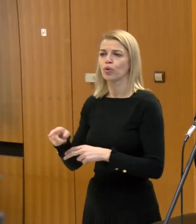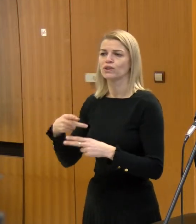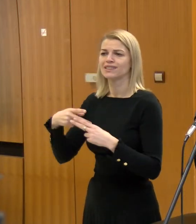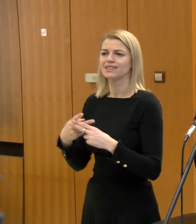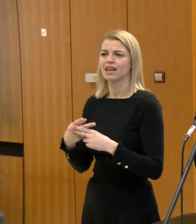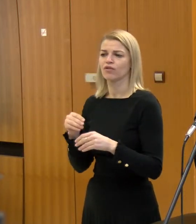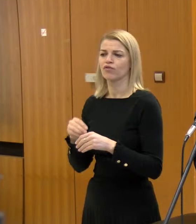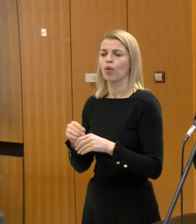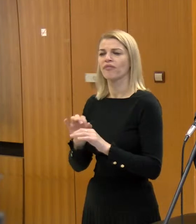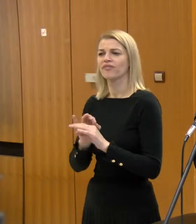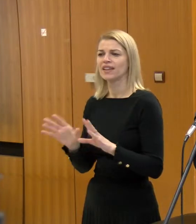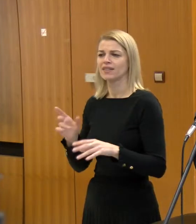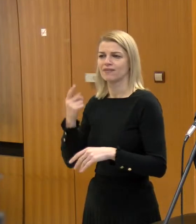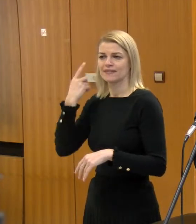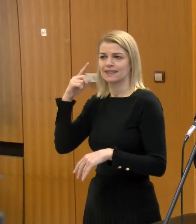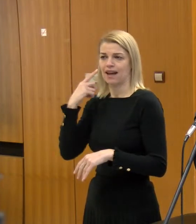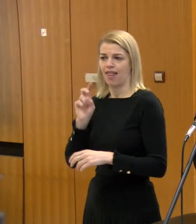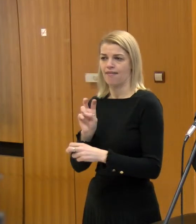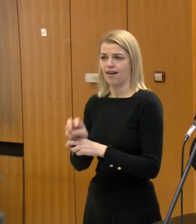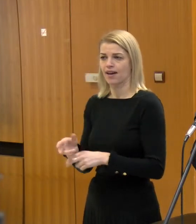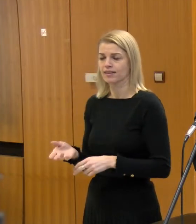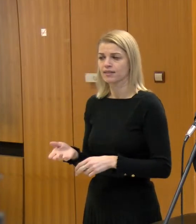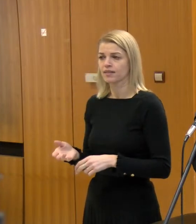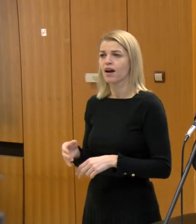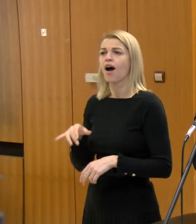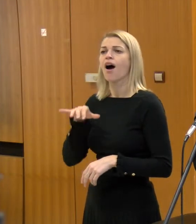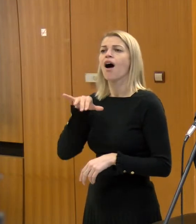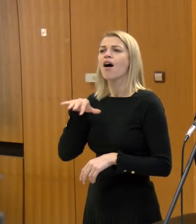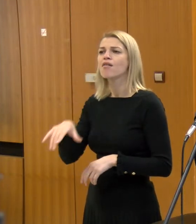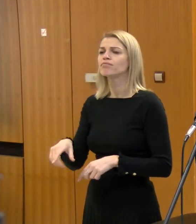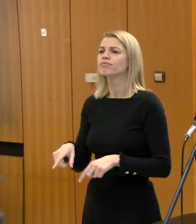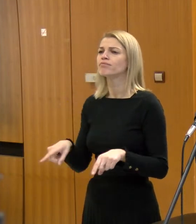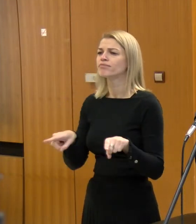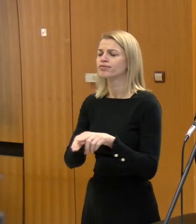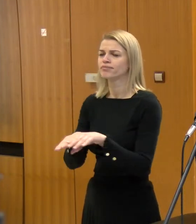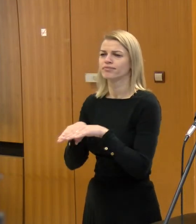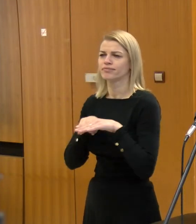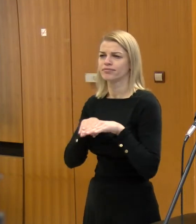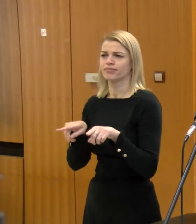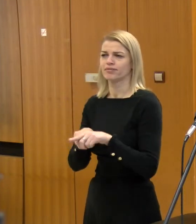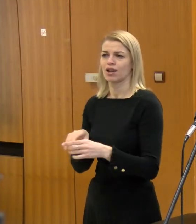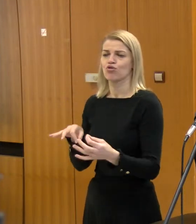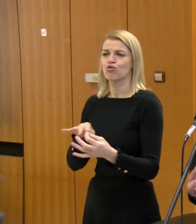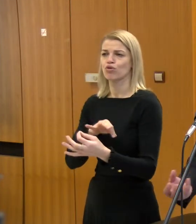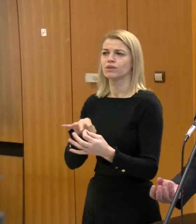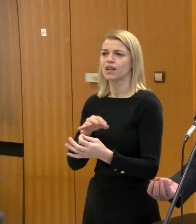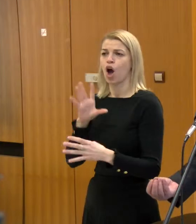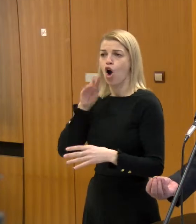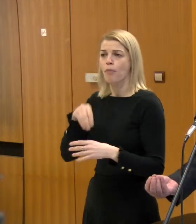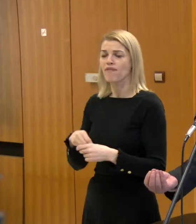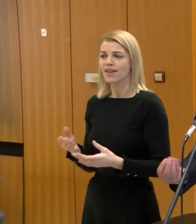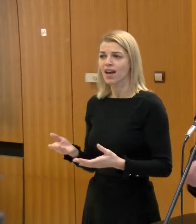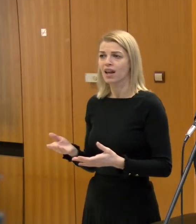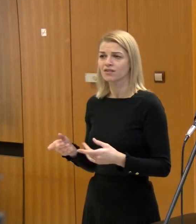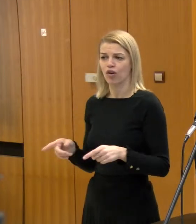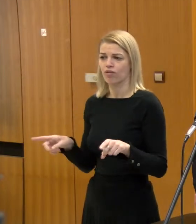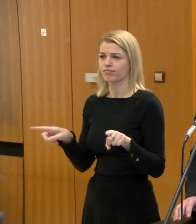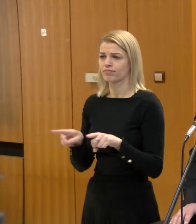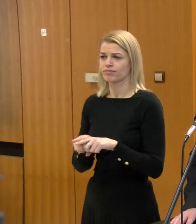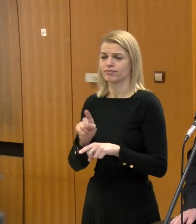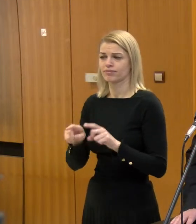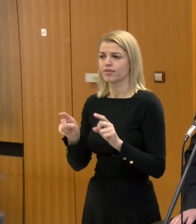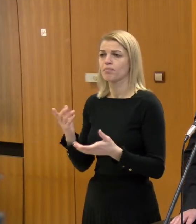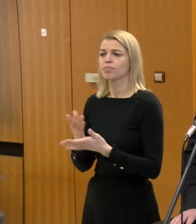servisu, toho vzdelávania. A naozaj tým, že tam je homogénne romské obyvateľstvo v tom podsadku, tak tam